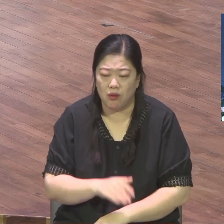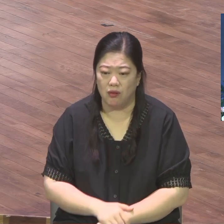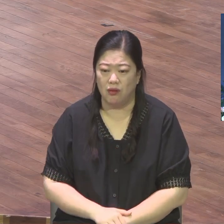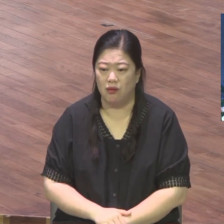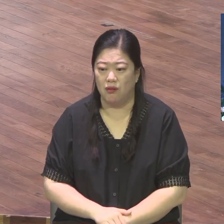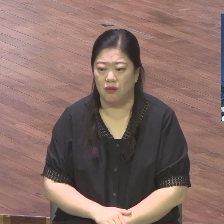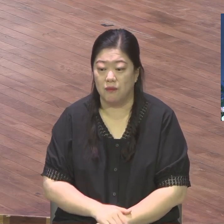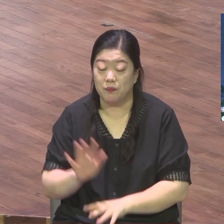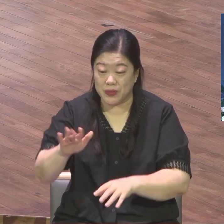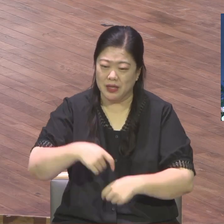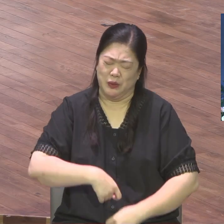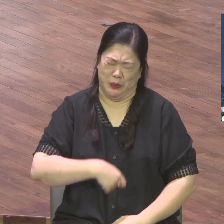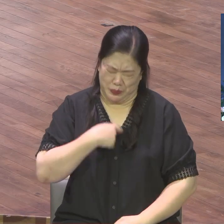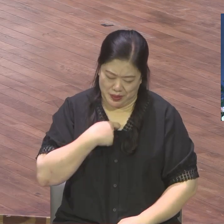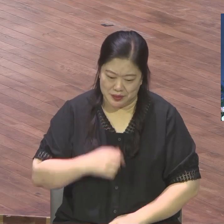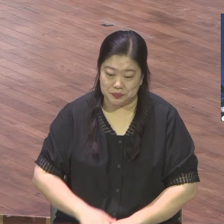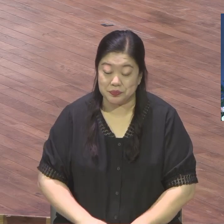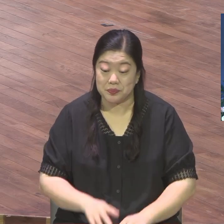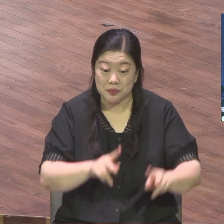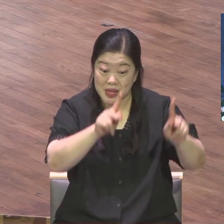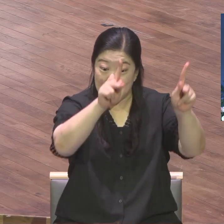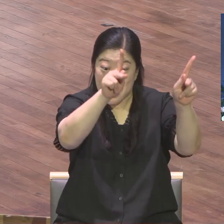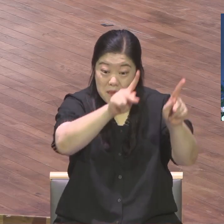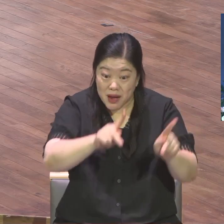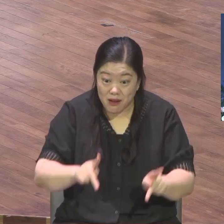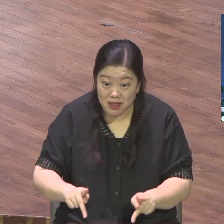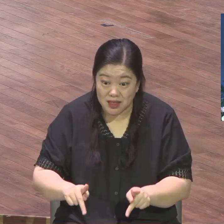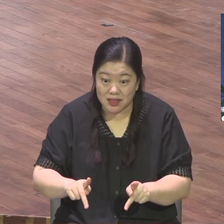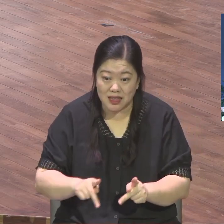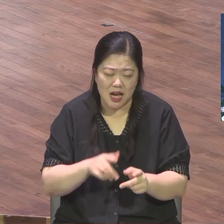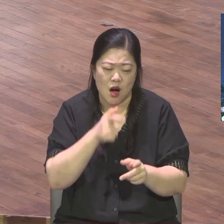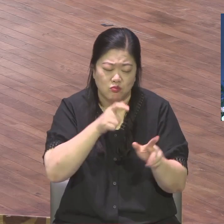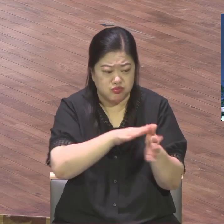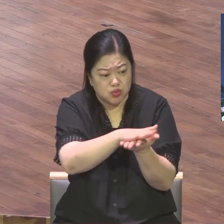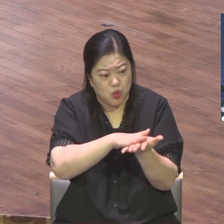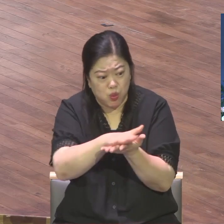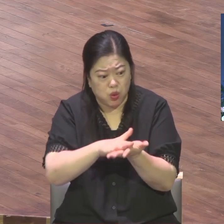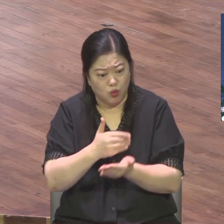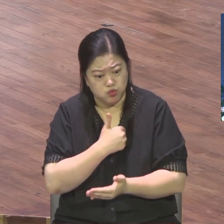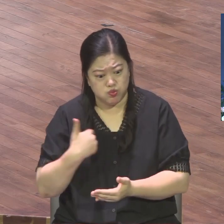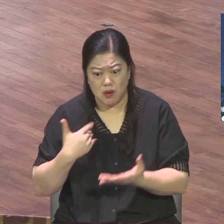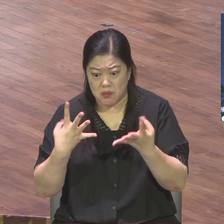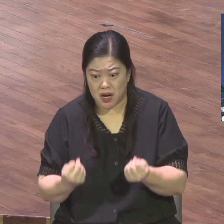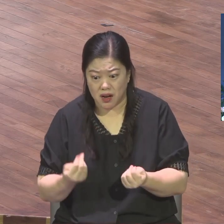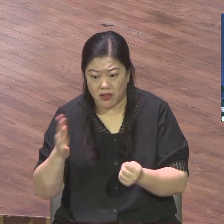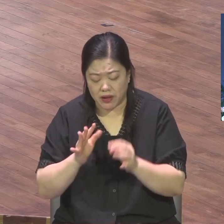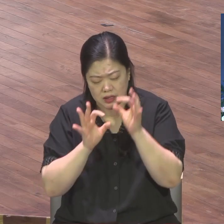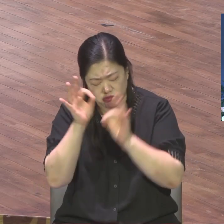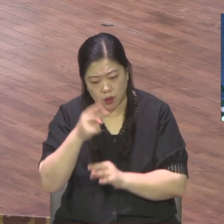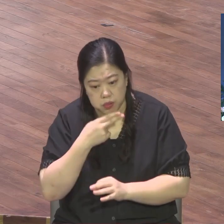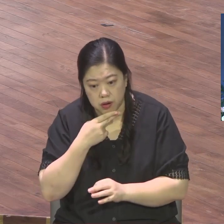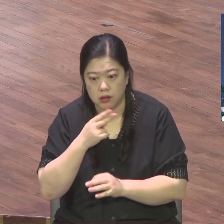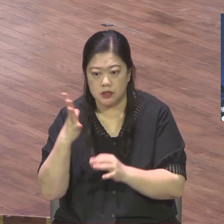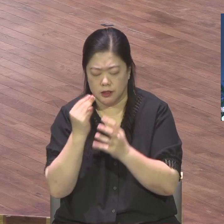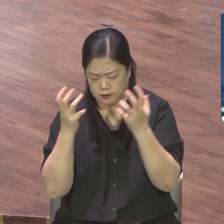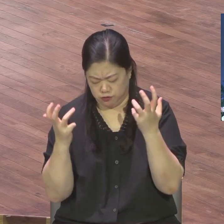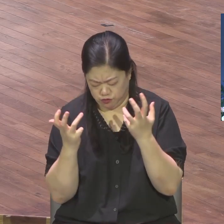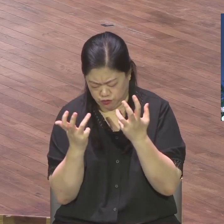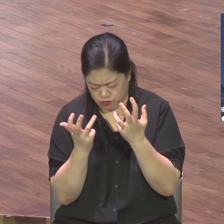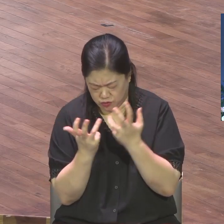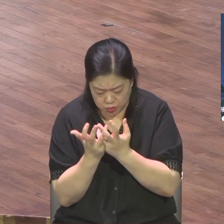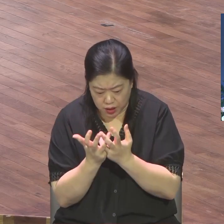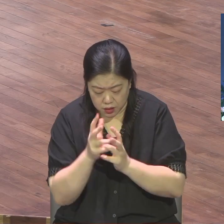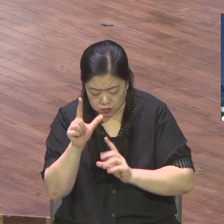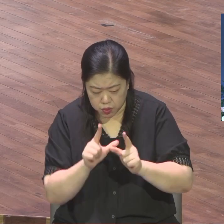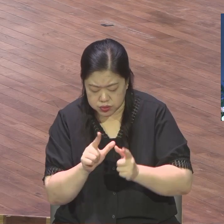팔라원에는 뭐 전부 단 한 명도 시험 든 사람 없이 전부 충만해서 그런 보고서를 내봐.